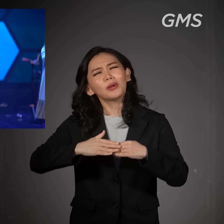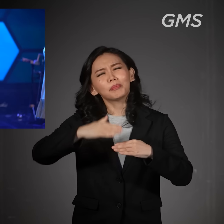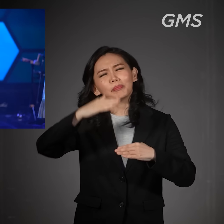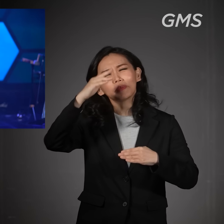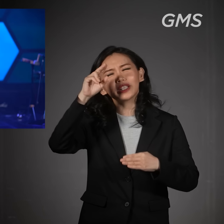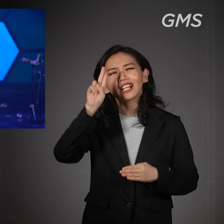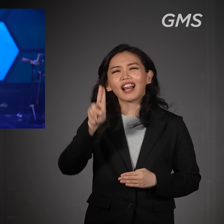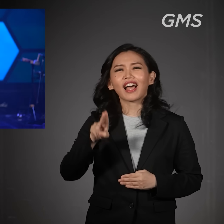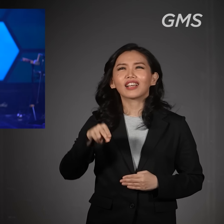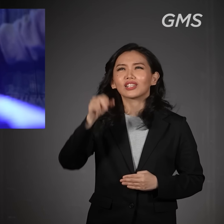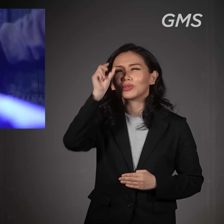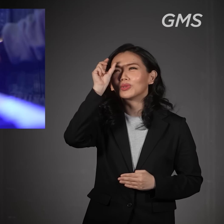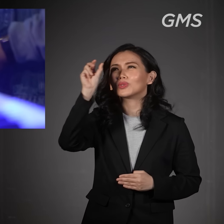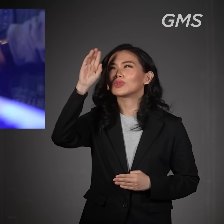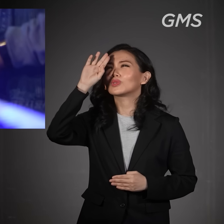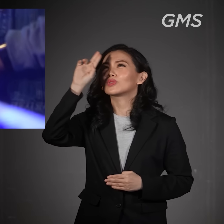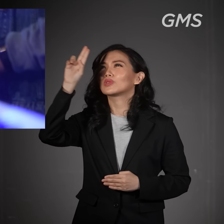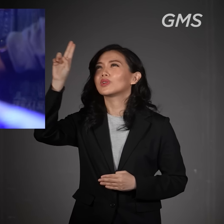you Jesus.